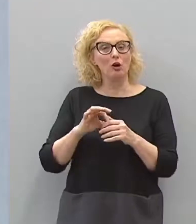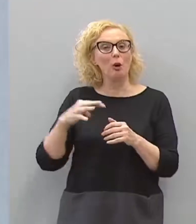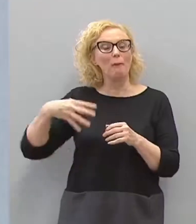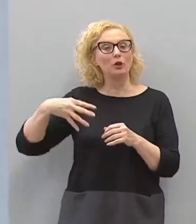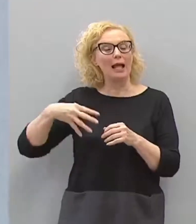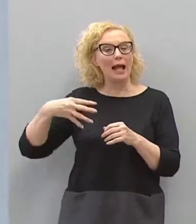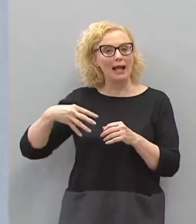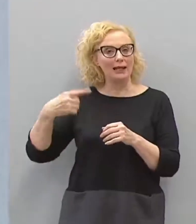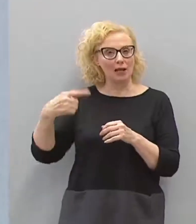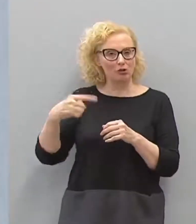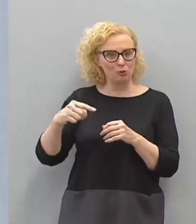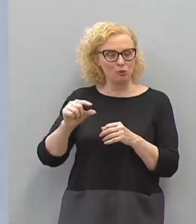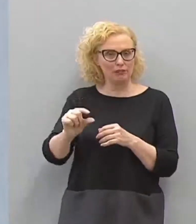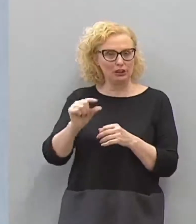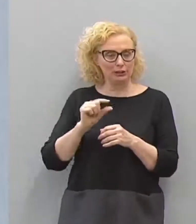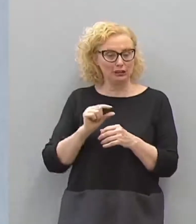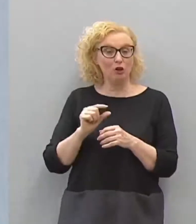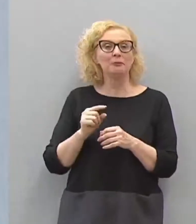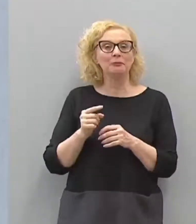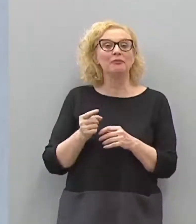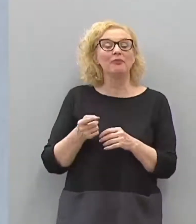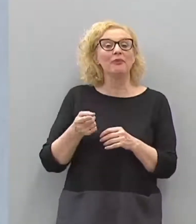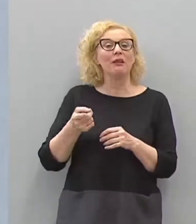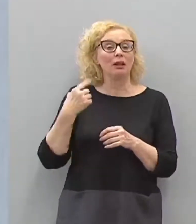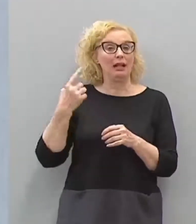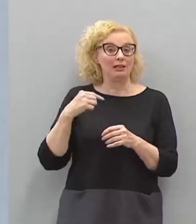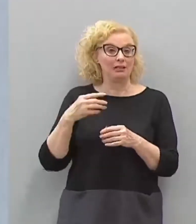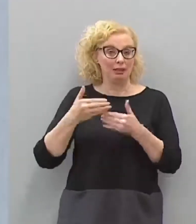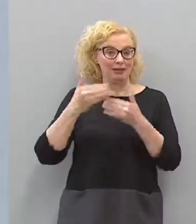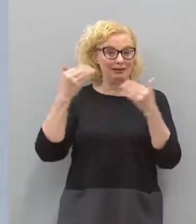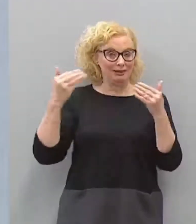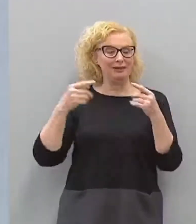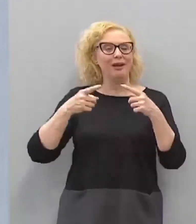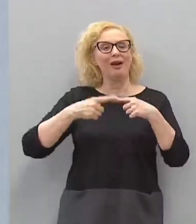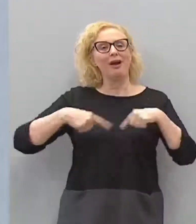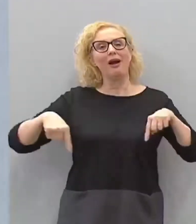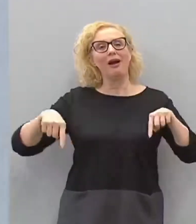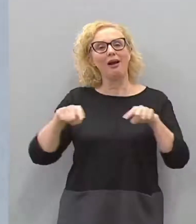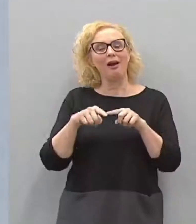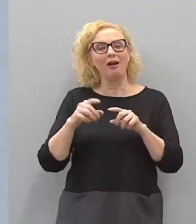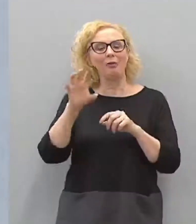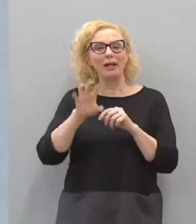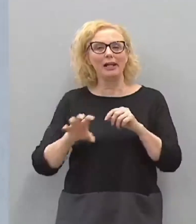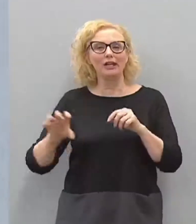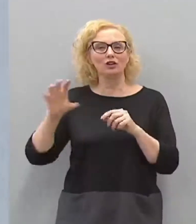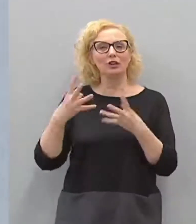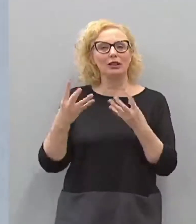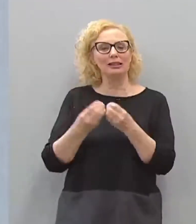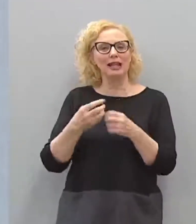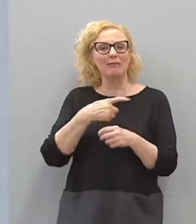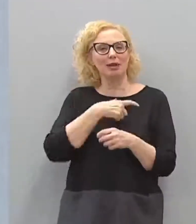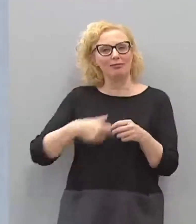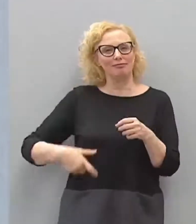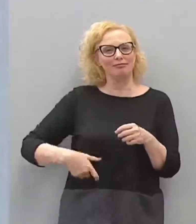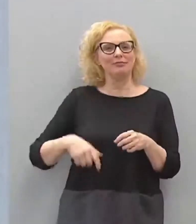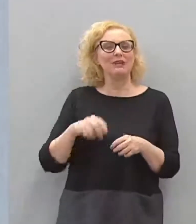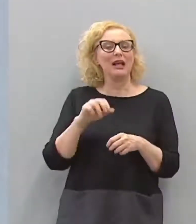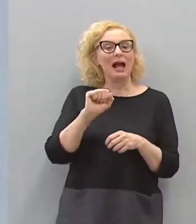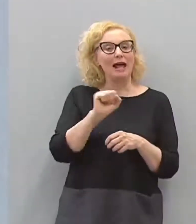questo si è parlato l'altra mattina in una conferenza regioni alla presenza appunto del commissario arcuri del ministro speranze del ministro